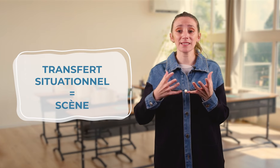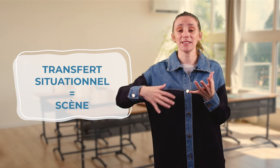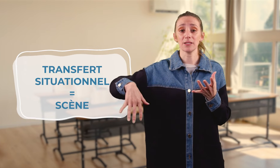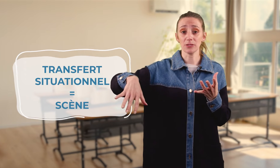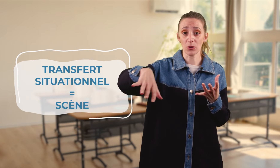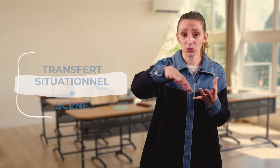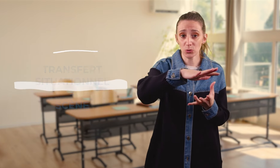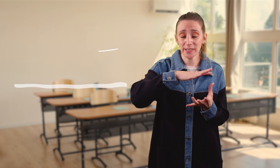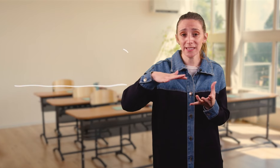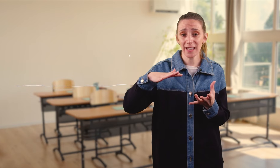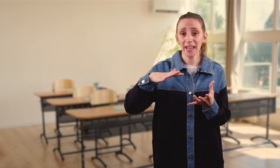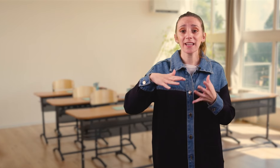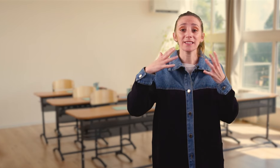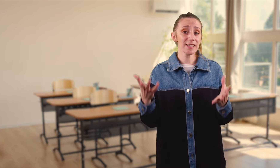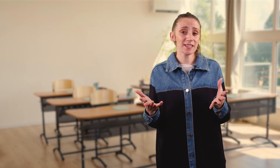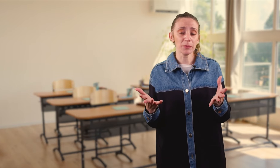placer dans celui-ci des éléments.